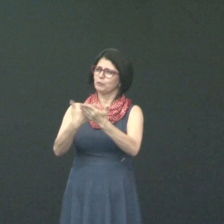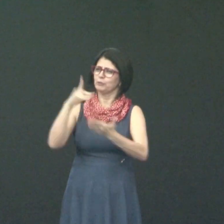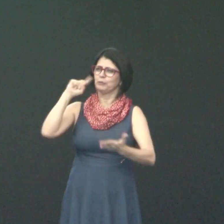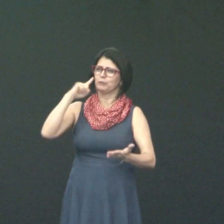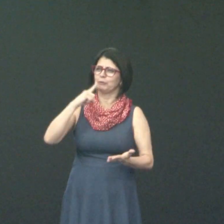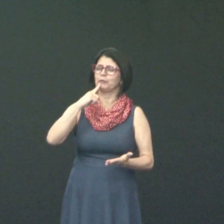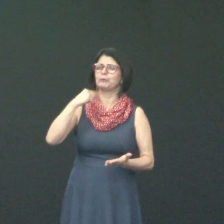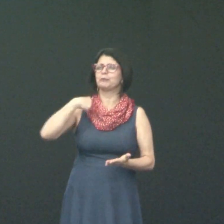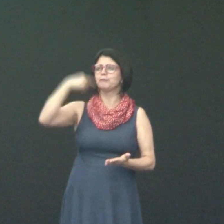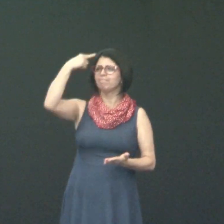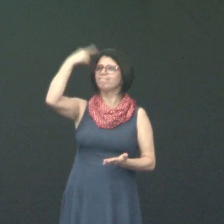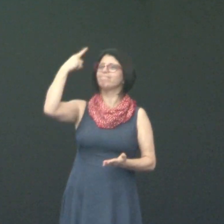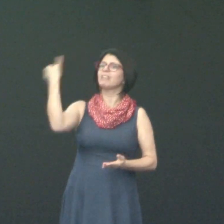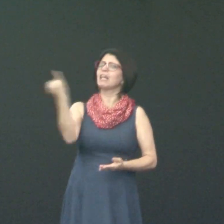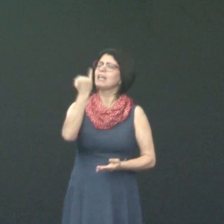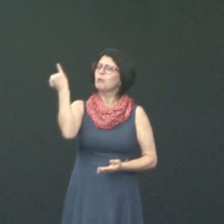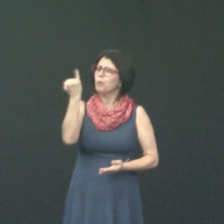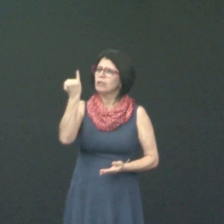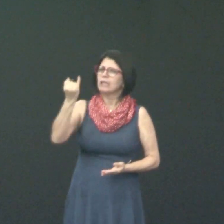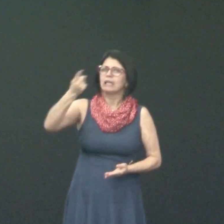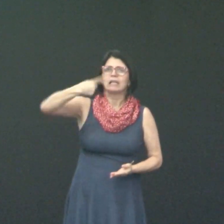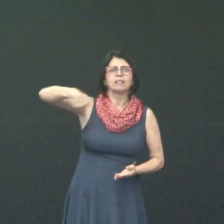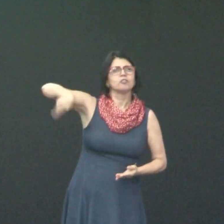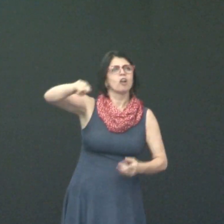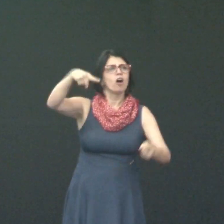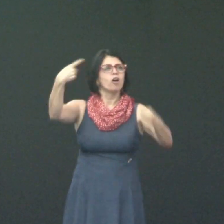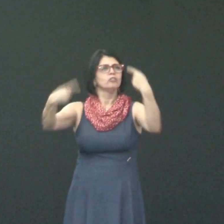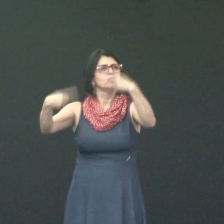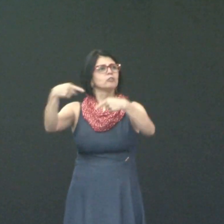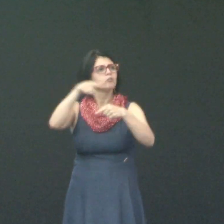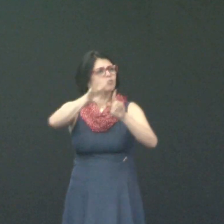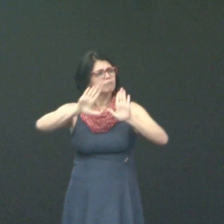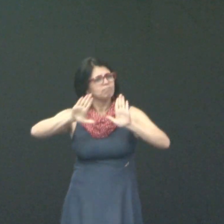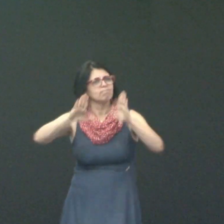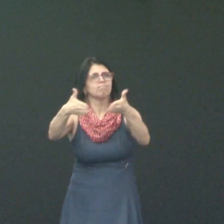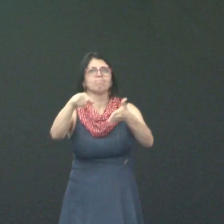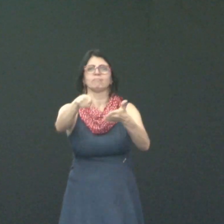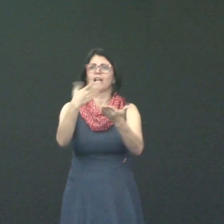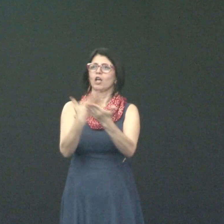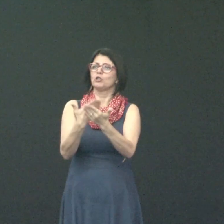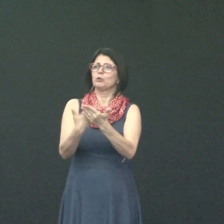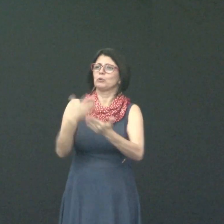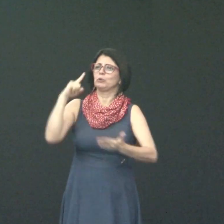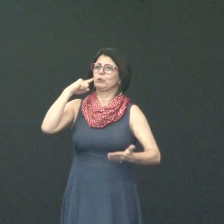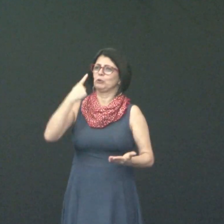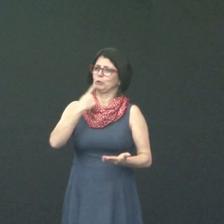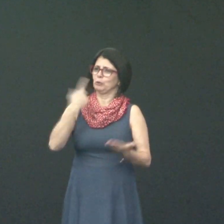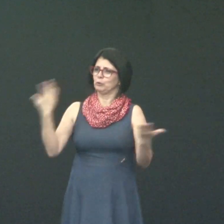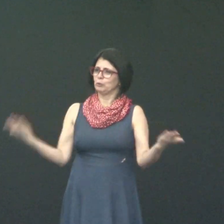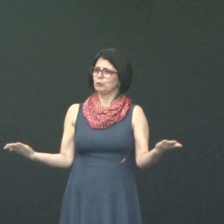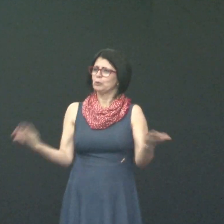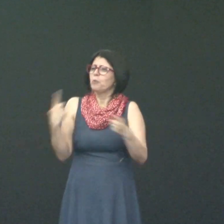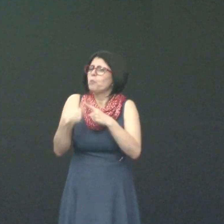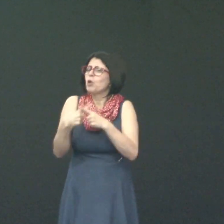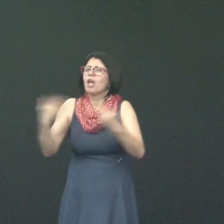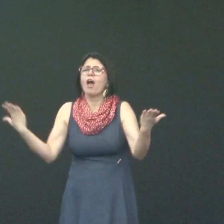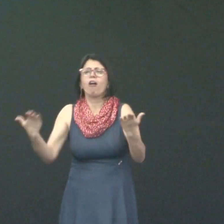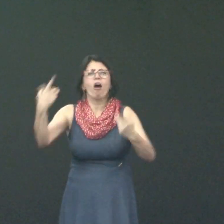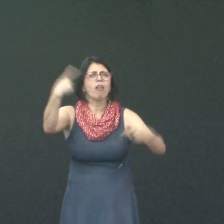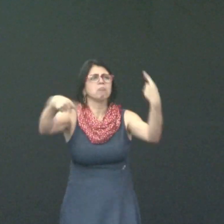E o tema desse ano, o que tem movimentado o COENES, são essas discussões sobre os estudos